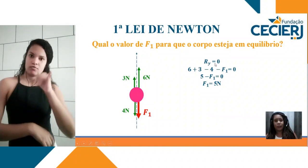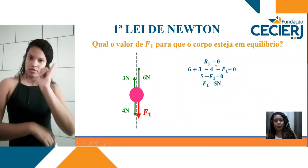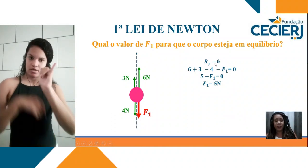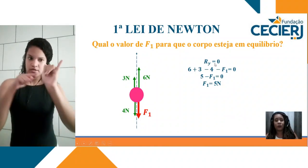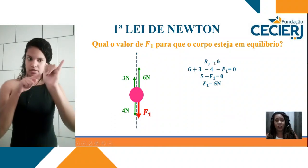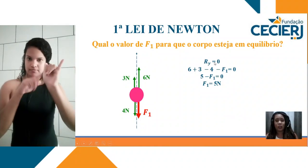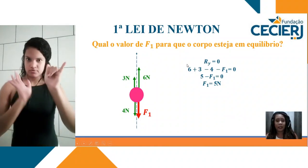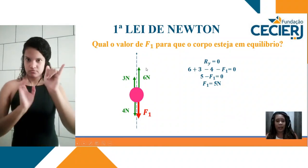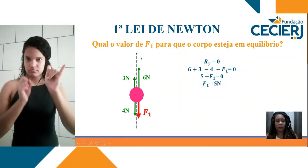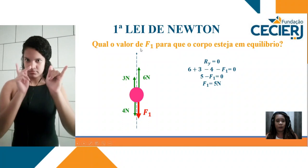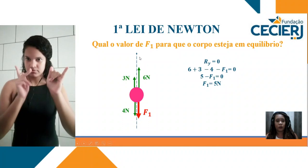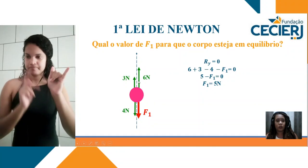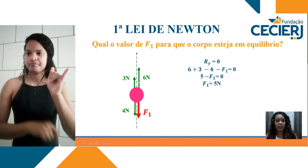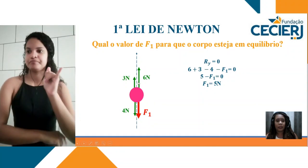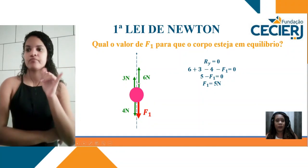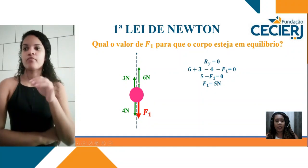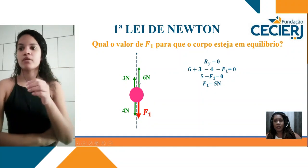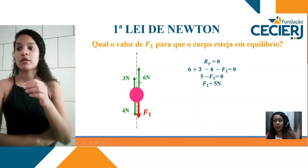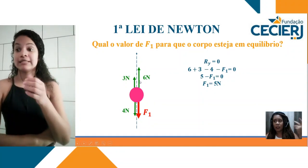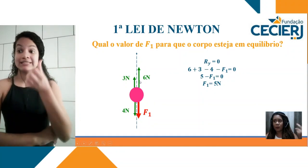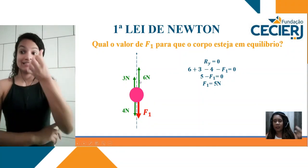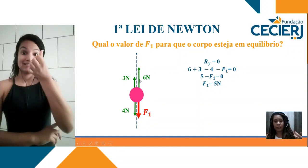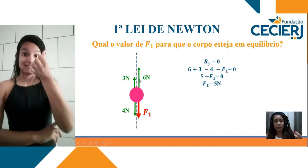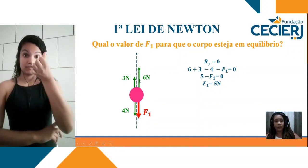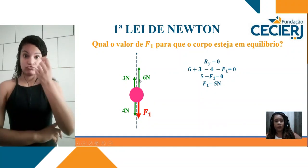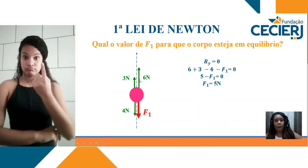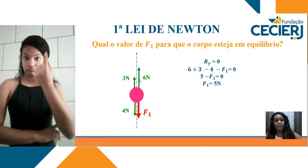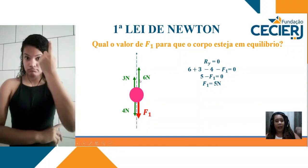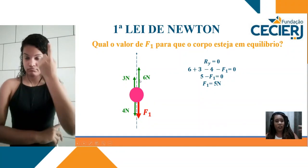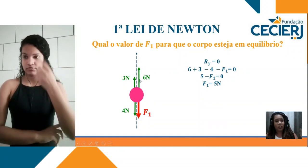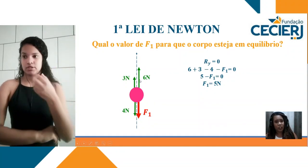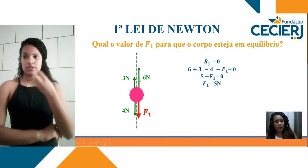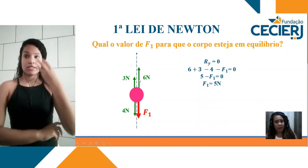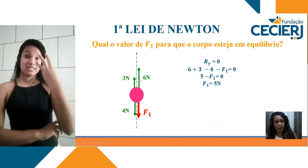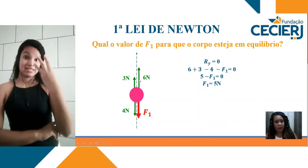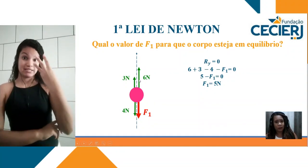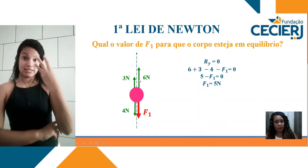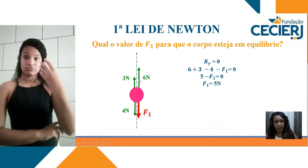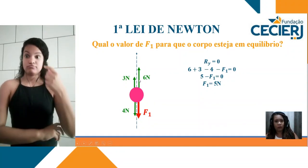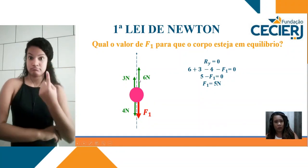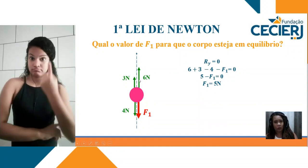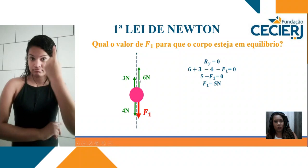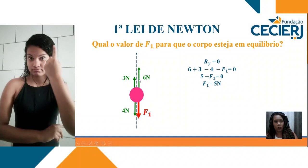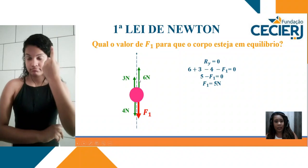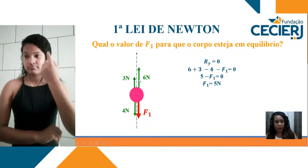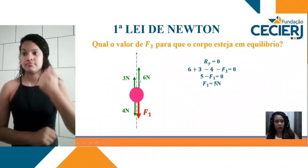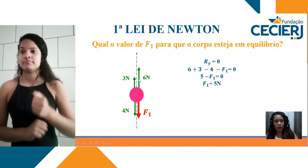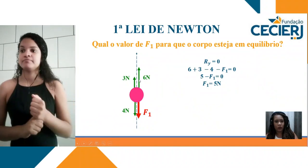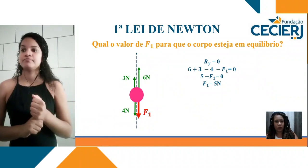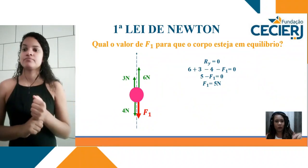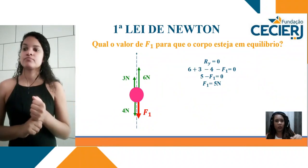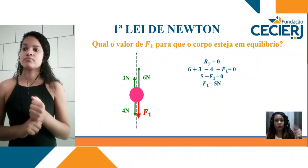que o equilíbrio, seja respeitado. Então, a gente vai ter 6 para cima, mais 3 para cima, que é o